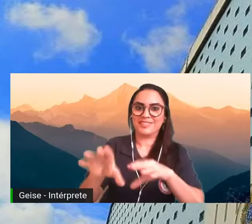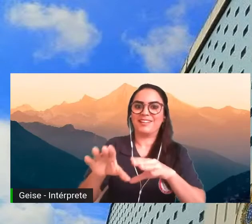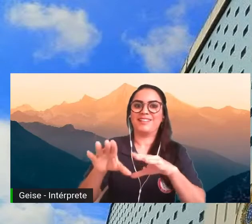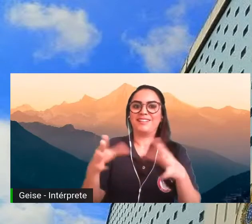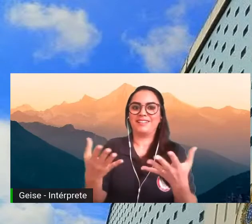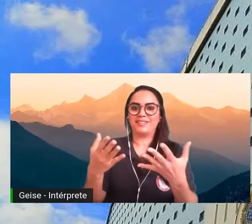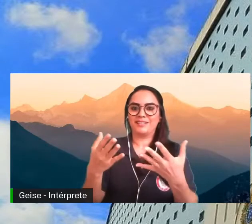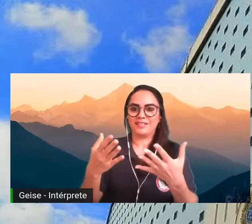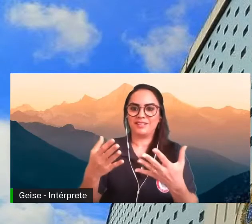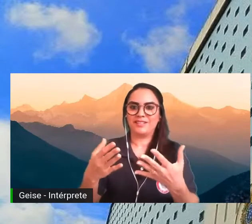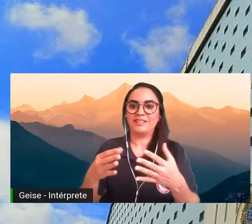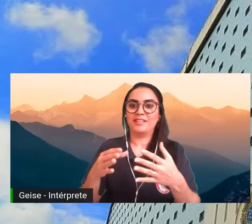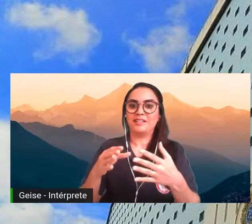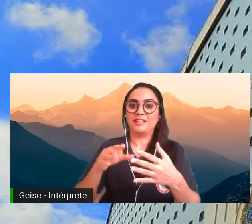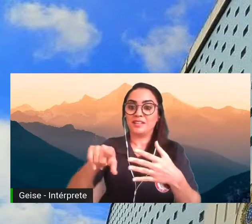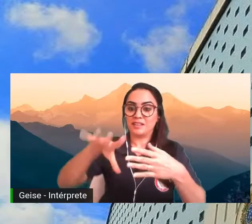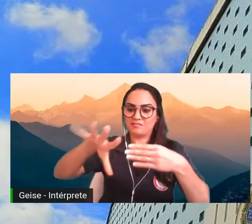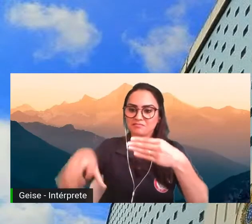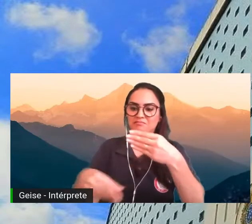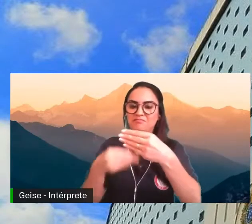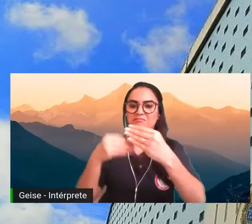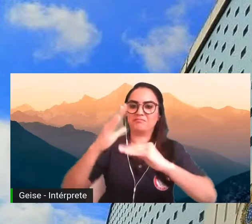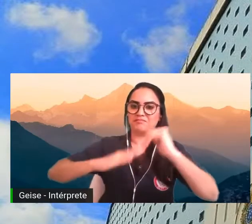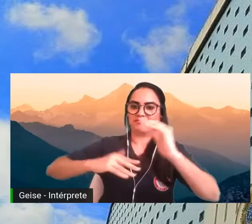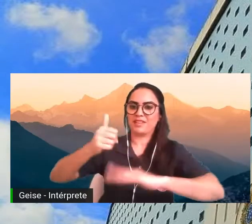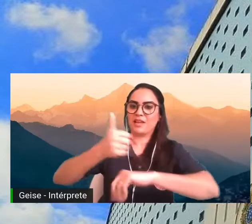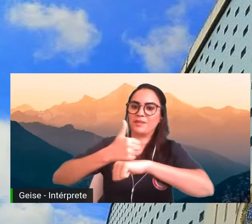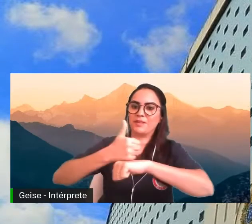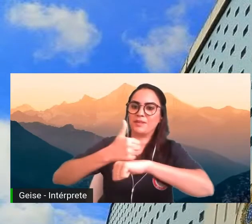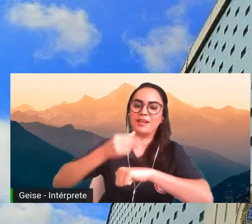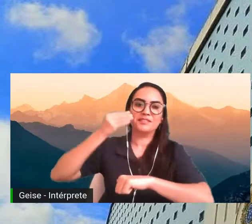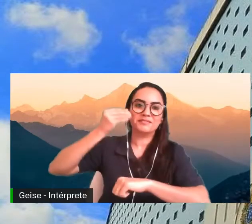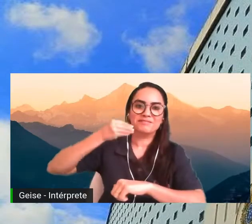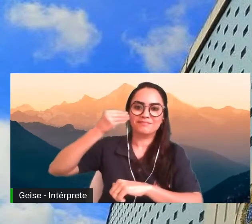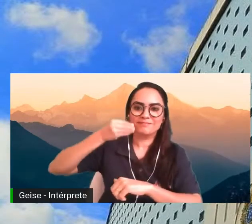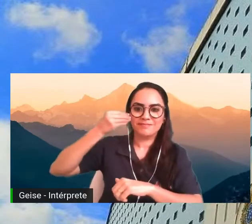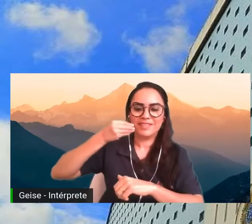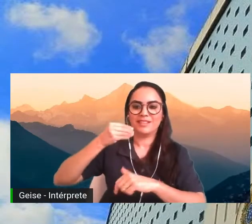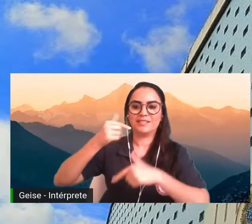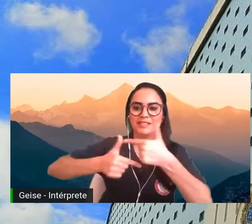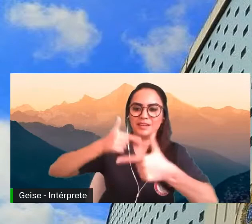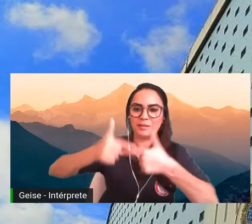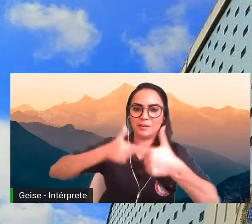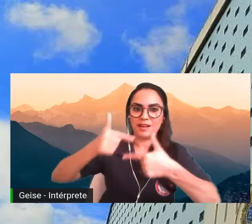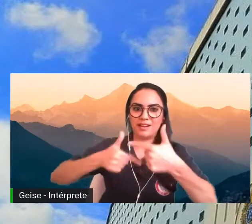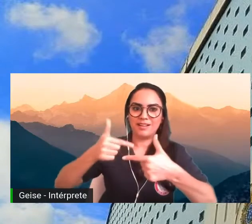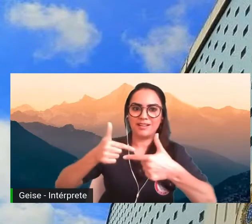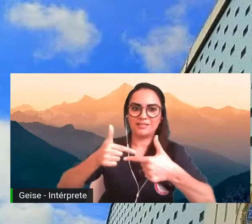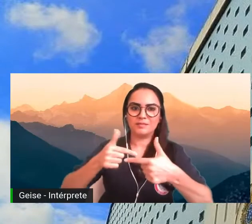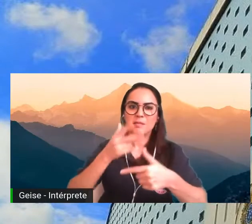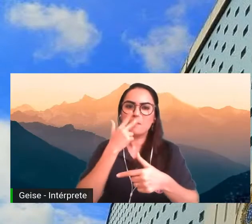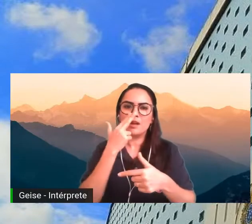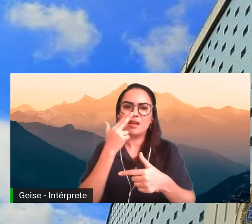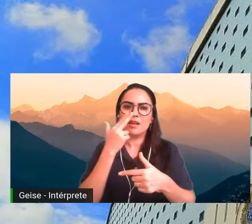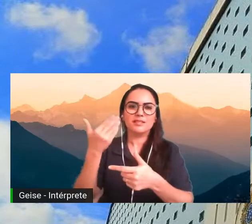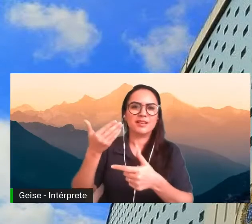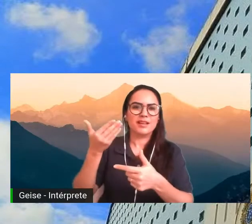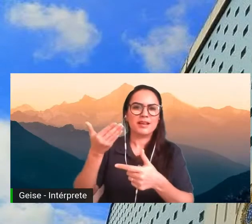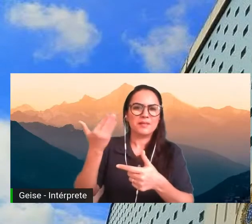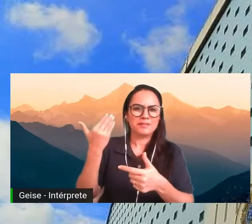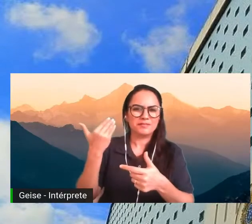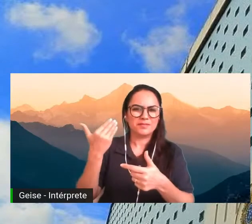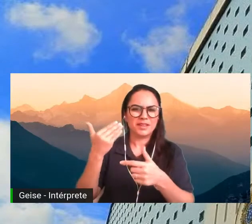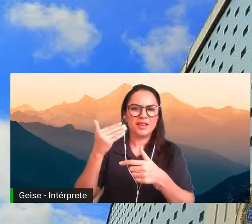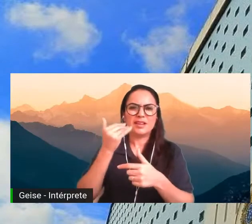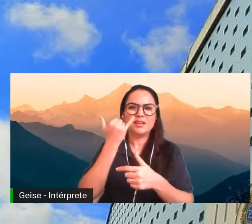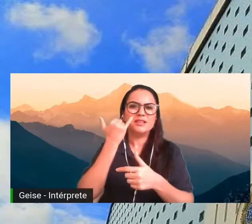habilidades desenvolvidas na prática, na experiência de trabalho. Há pouco o professor Ives, me parece que foi o professor Ives que falou, levantava